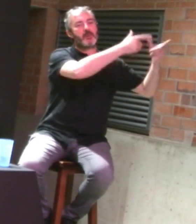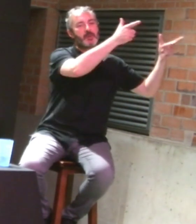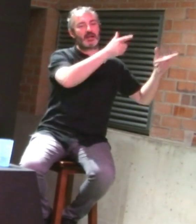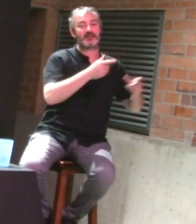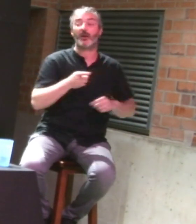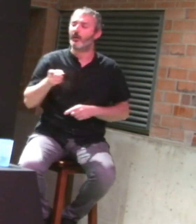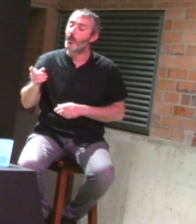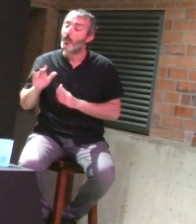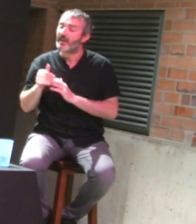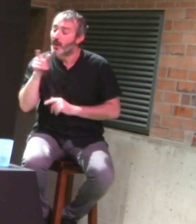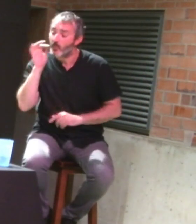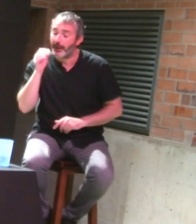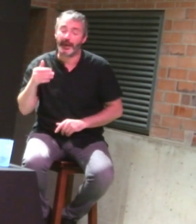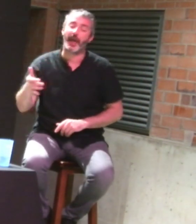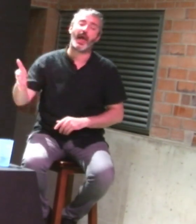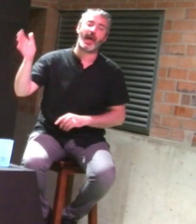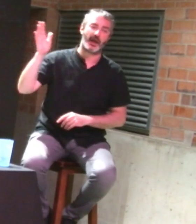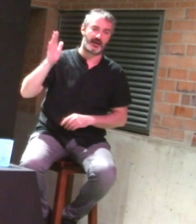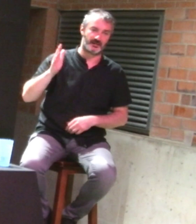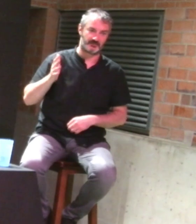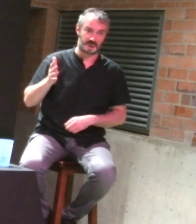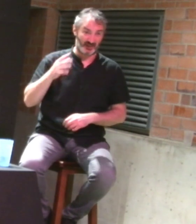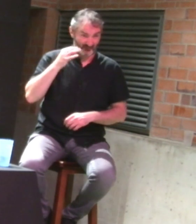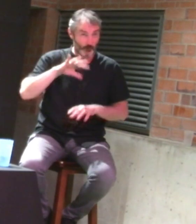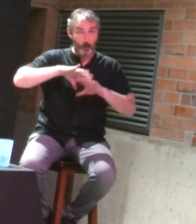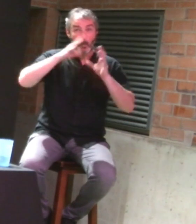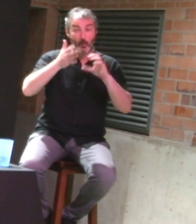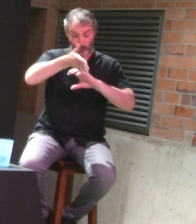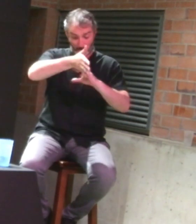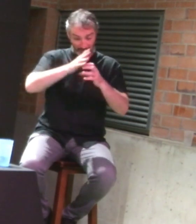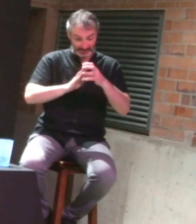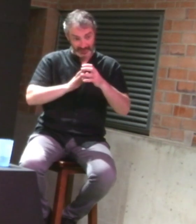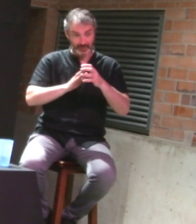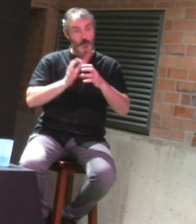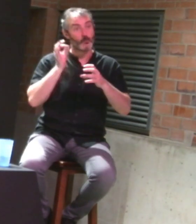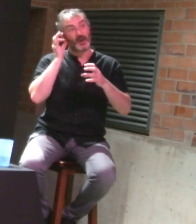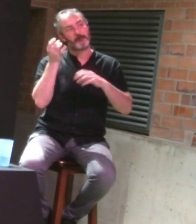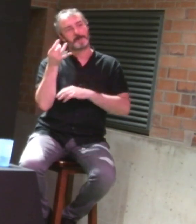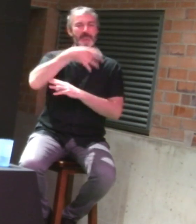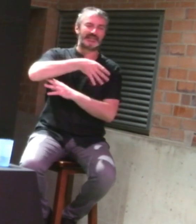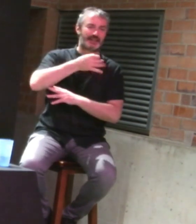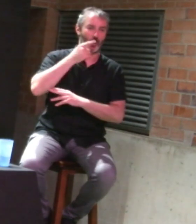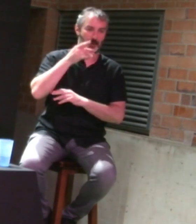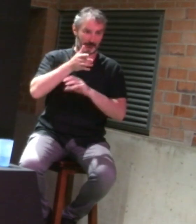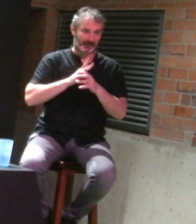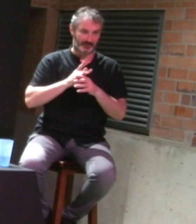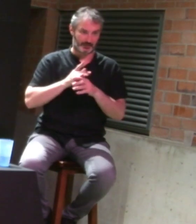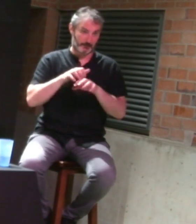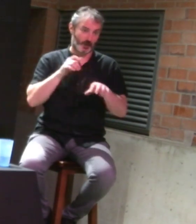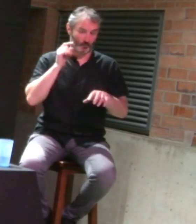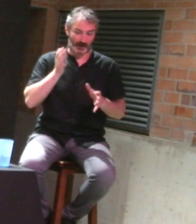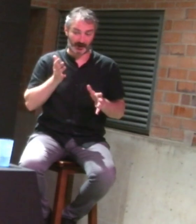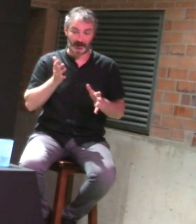i això no és important, com si no fóssim més de la meitat de la humanitat. Això és per una banda. Això era una cosa important, que em sembla que ho hem de